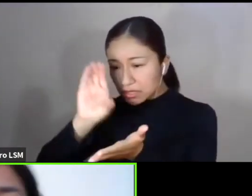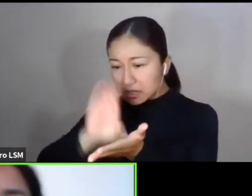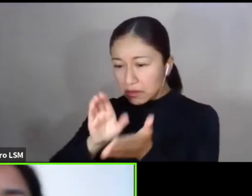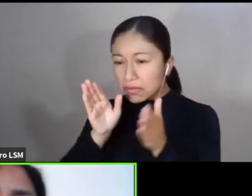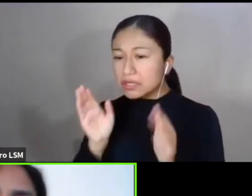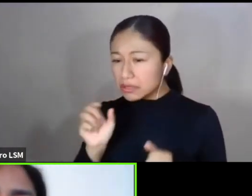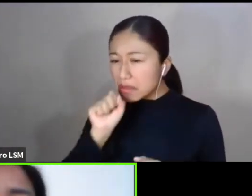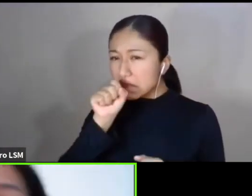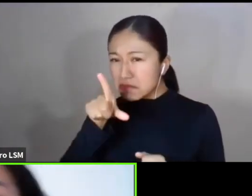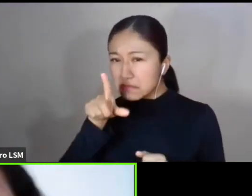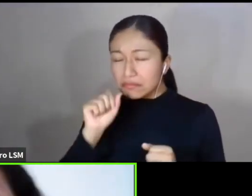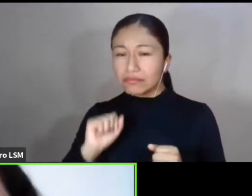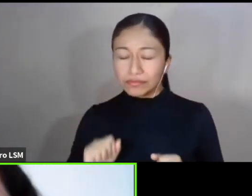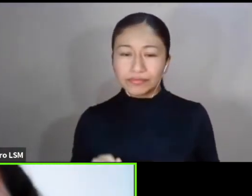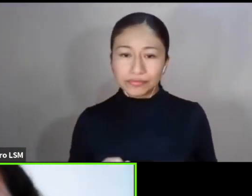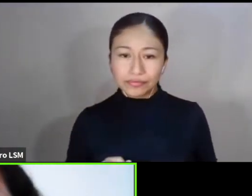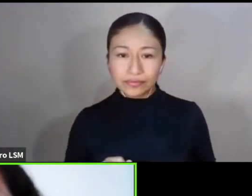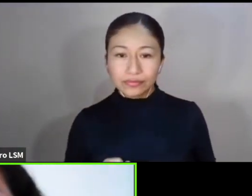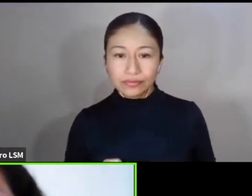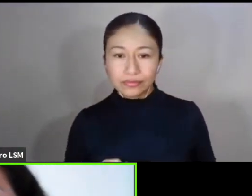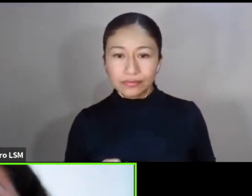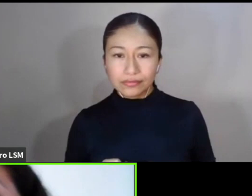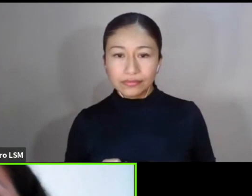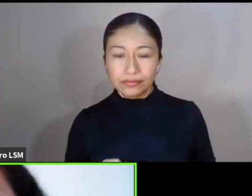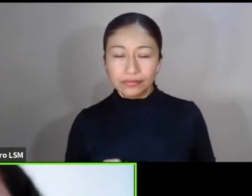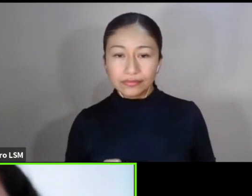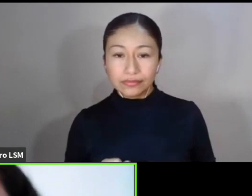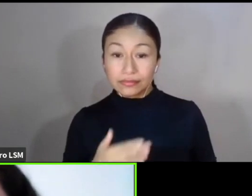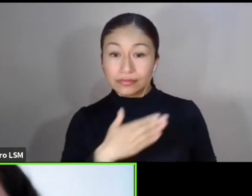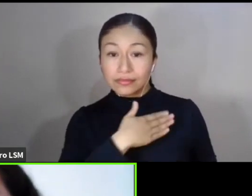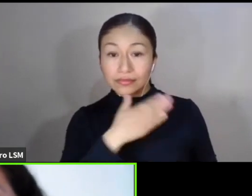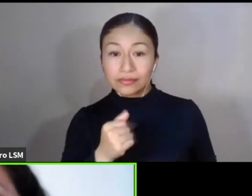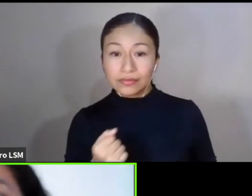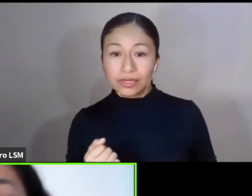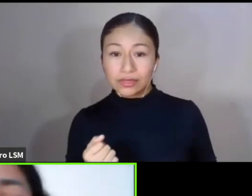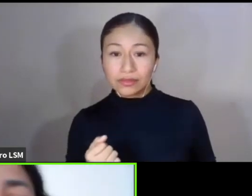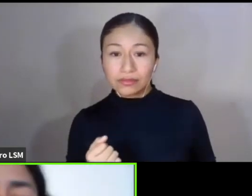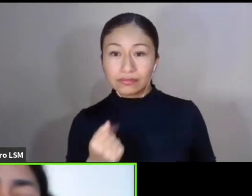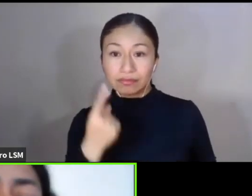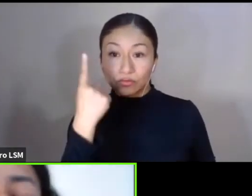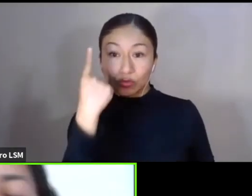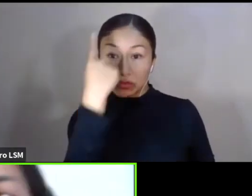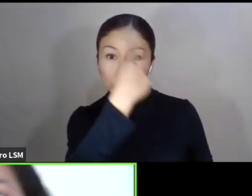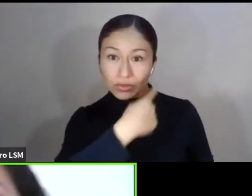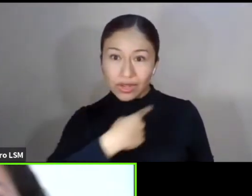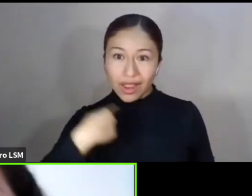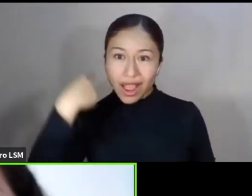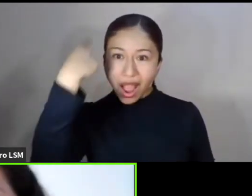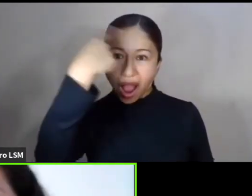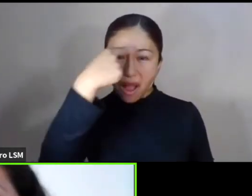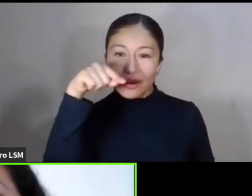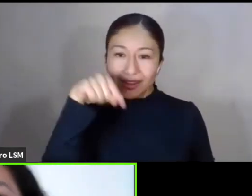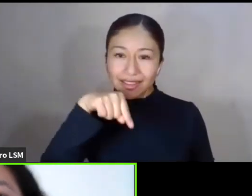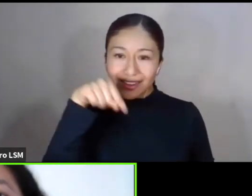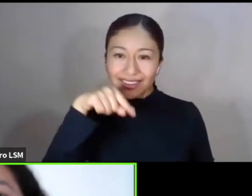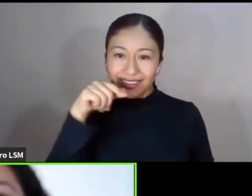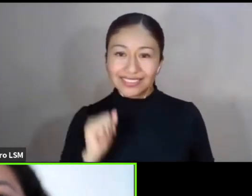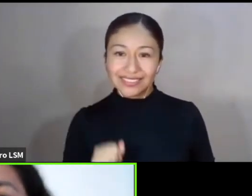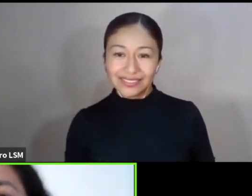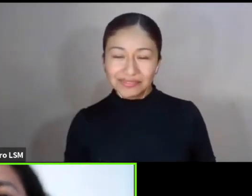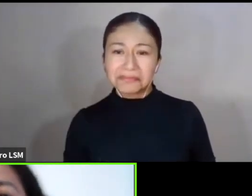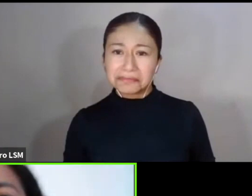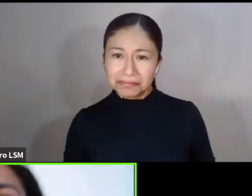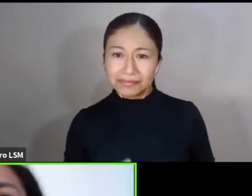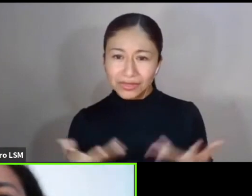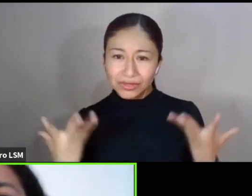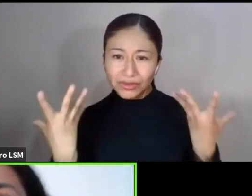de esta prácticamente un poquito más de una hora que llevamos de esta sesión, se incorporaron también con